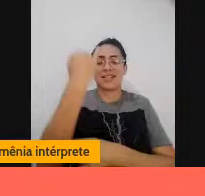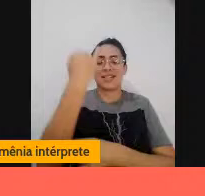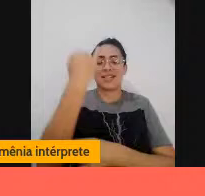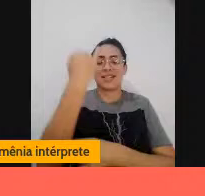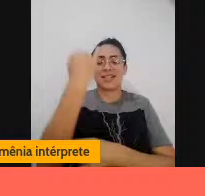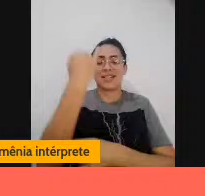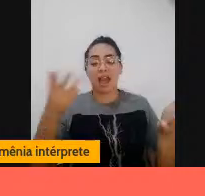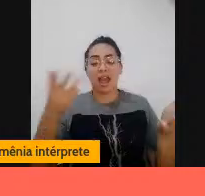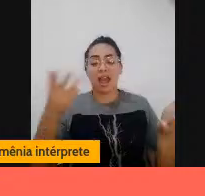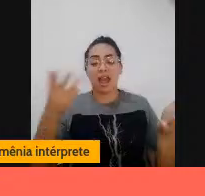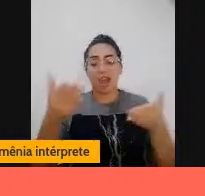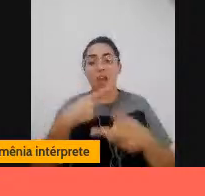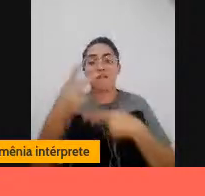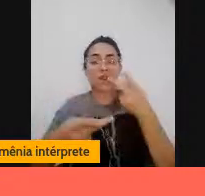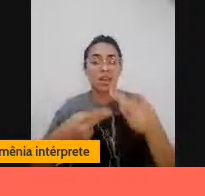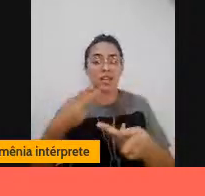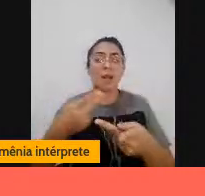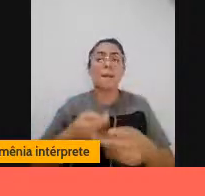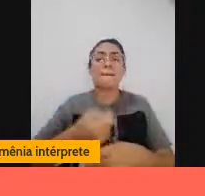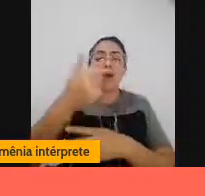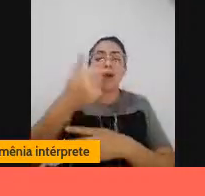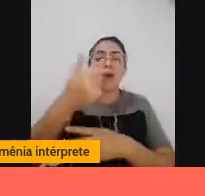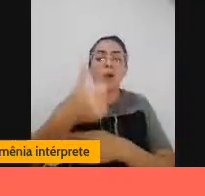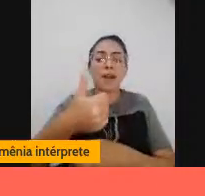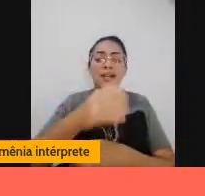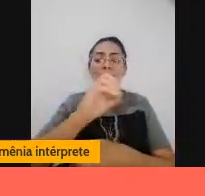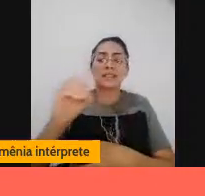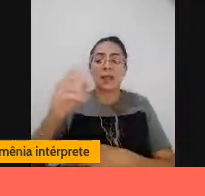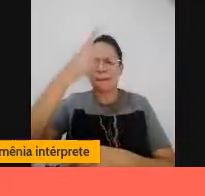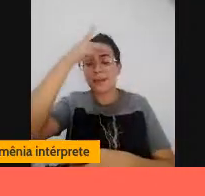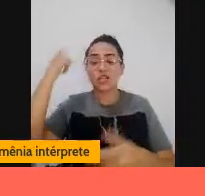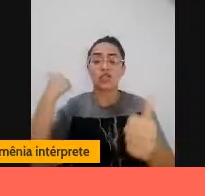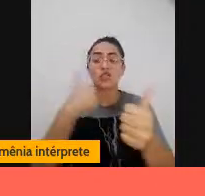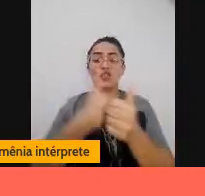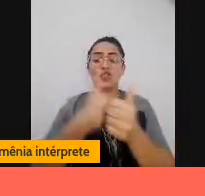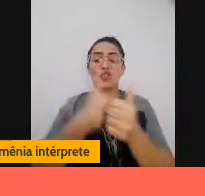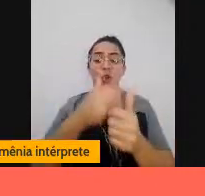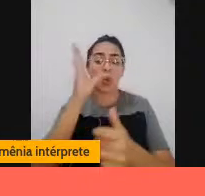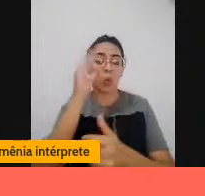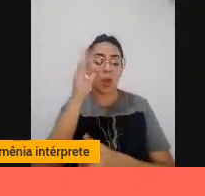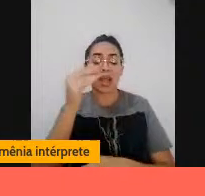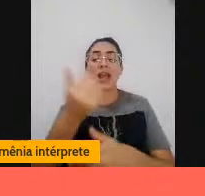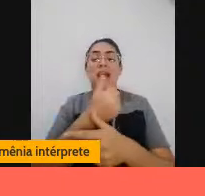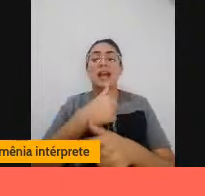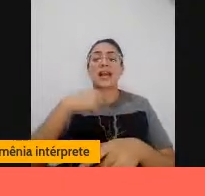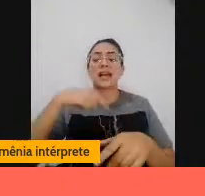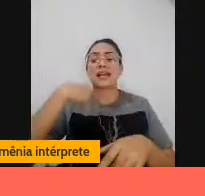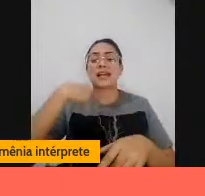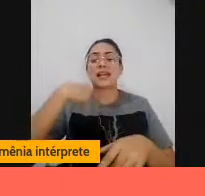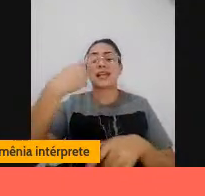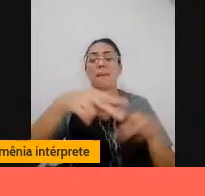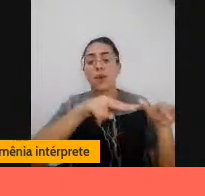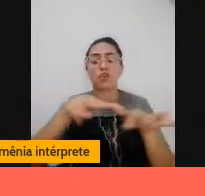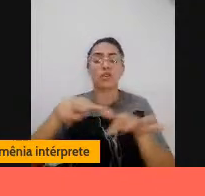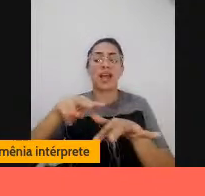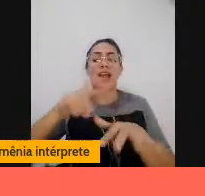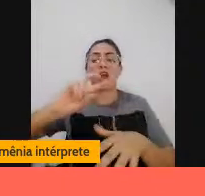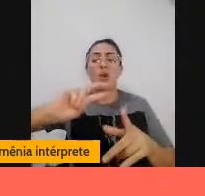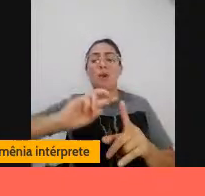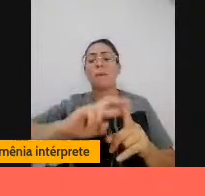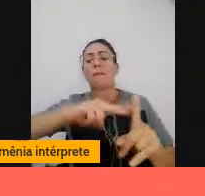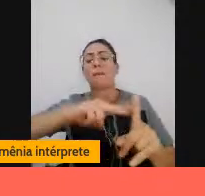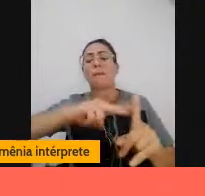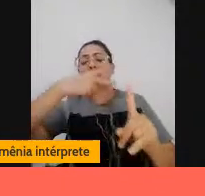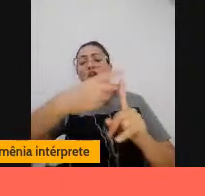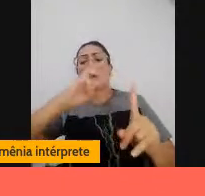falando para um pouco mais de 100 pessoas que estão nos acompanhando, e depois de algumas semanas esse número dobra, triplica.